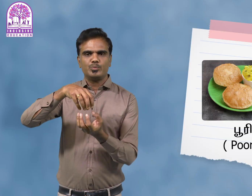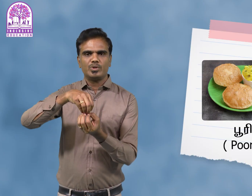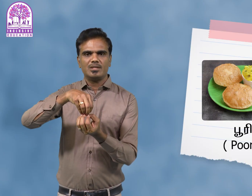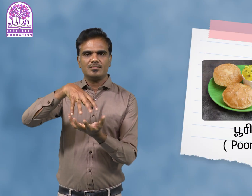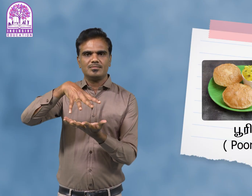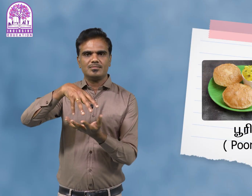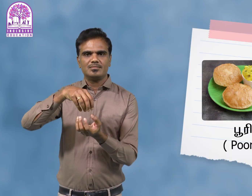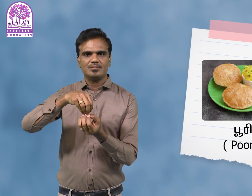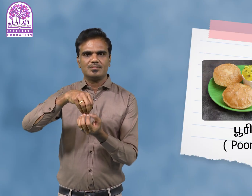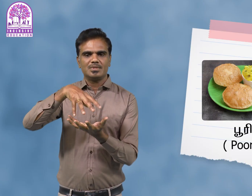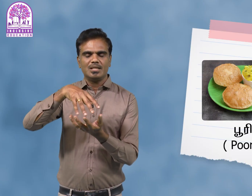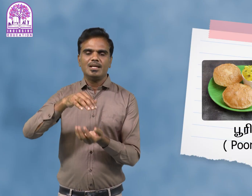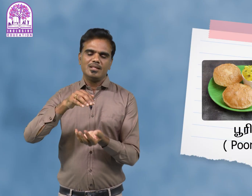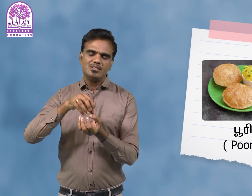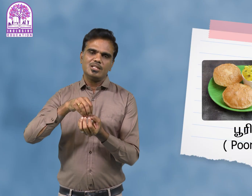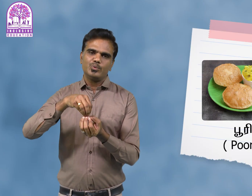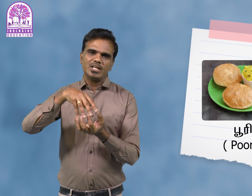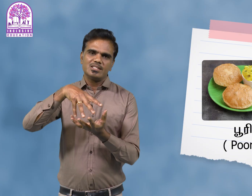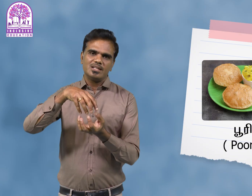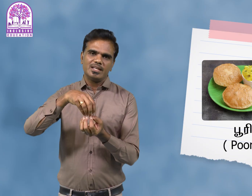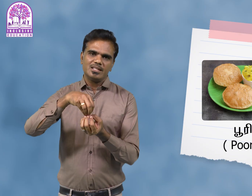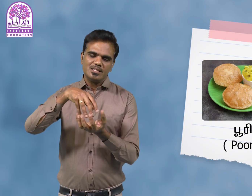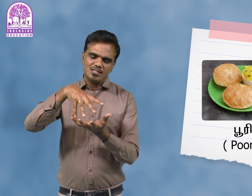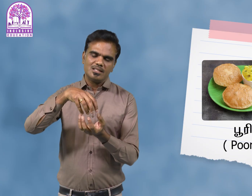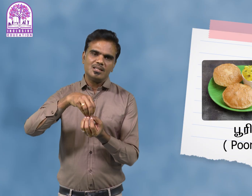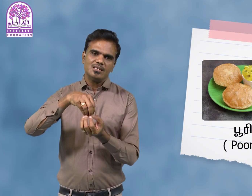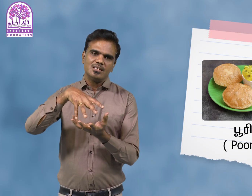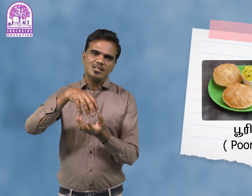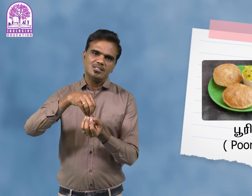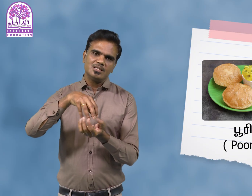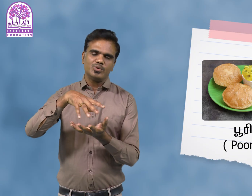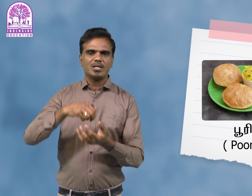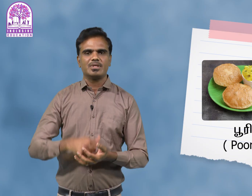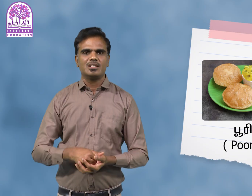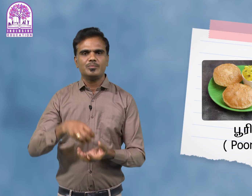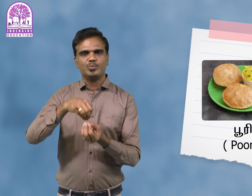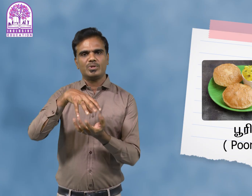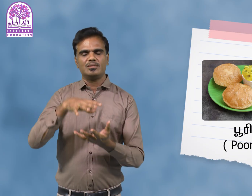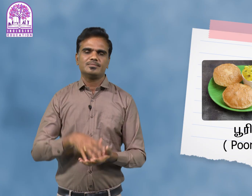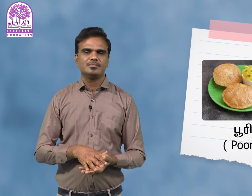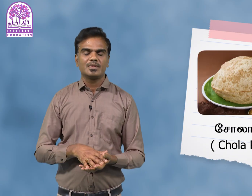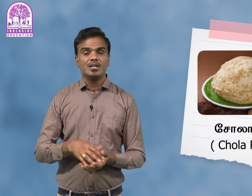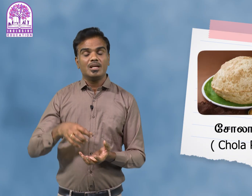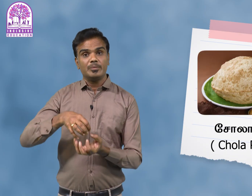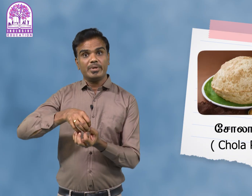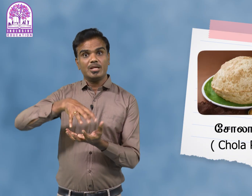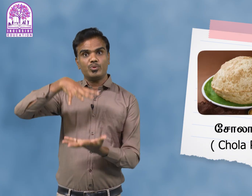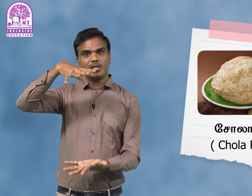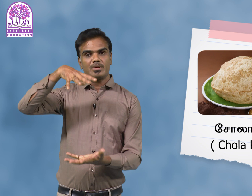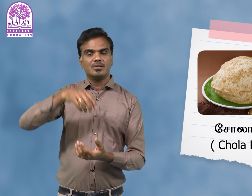பூரி. இது சின்ன பூரிக்கு என்ன செய்யலாம், நீங்கள் சின்ன பூரியை காமிக்கிறீங்க, பூரி. இது பெரிய பூரி காமிக்கலாம்.